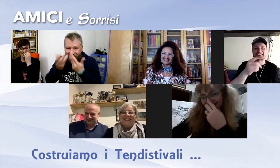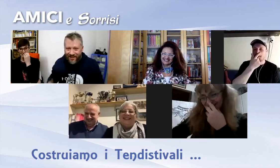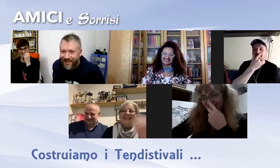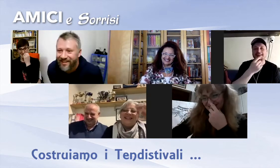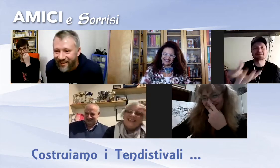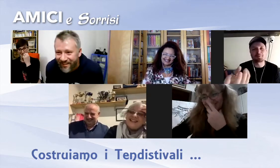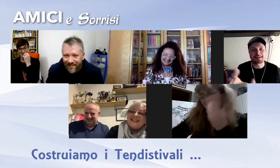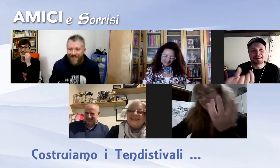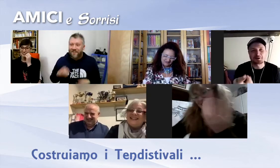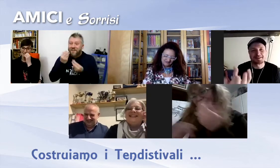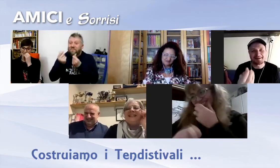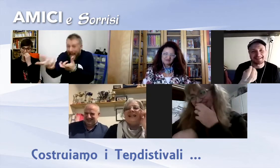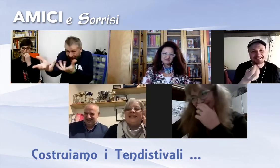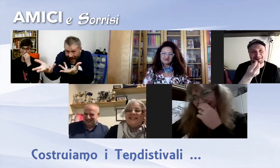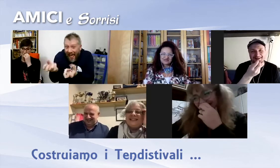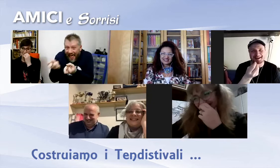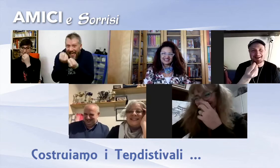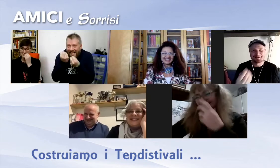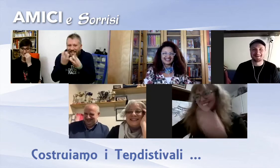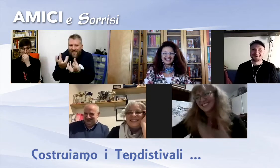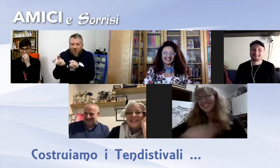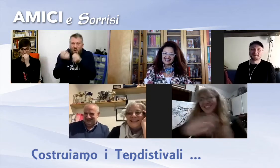ok, per insaporire, il condimento.